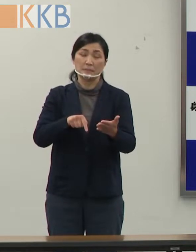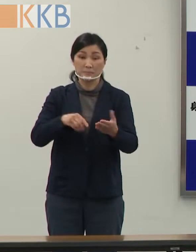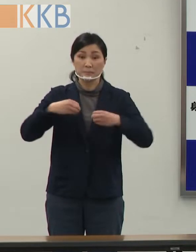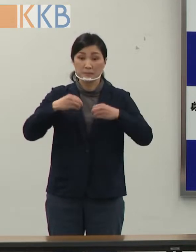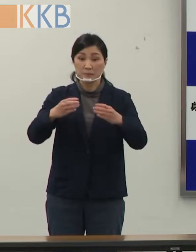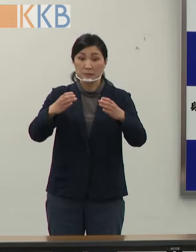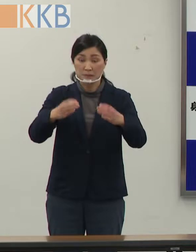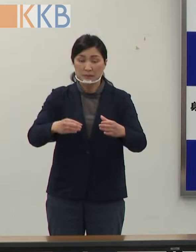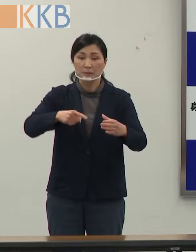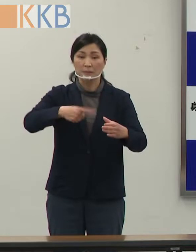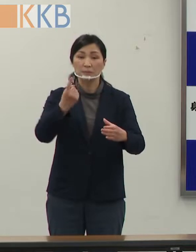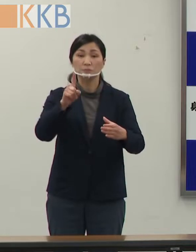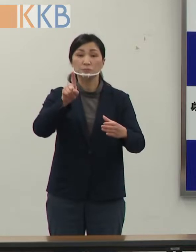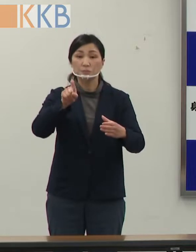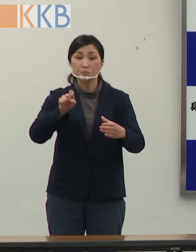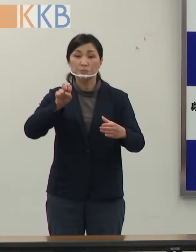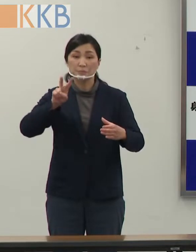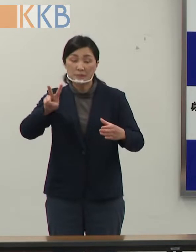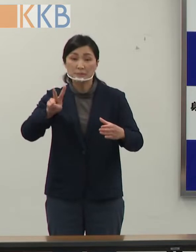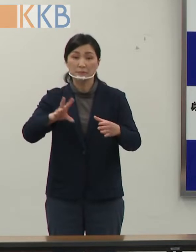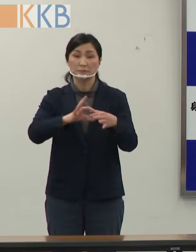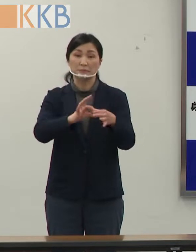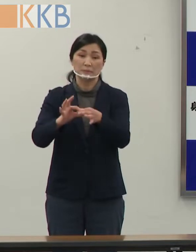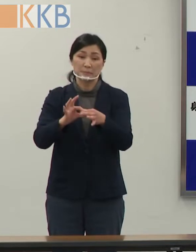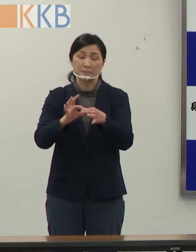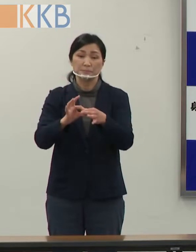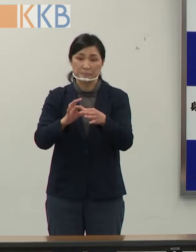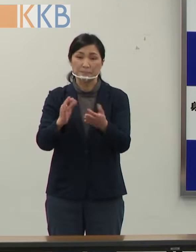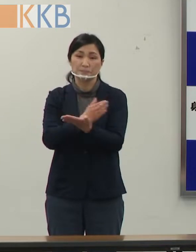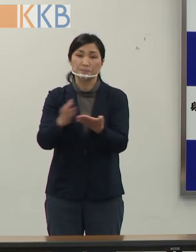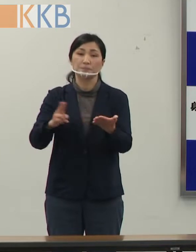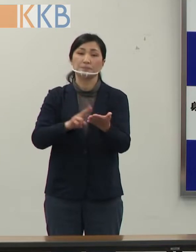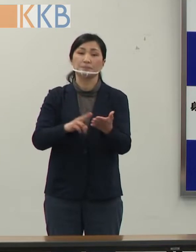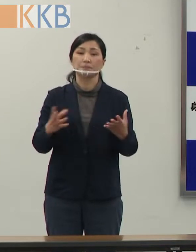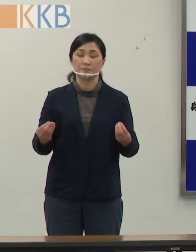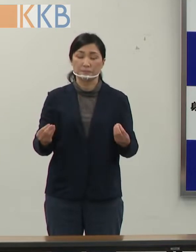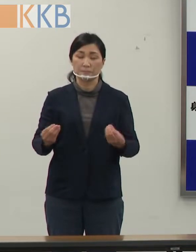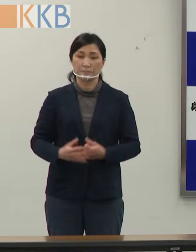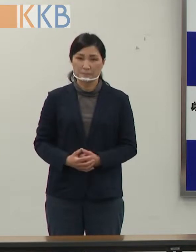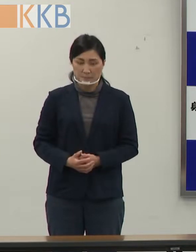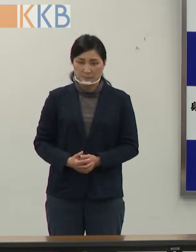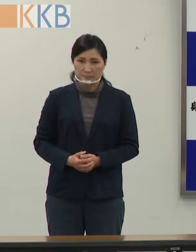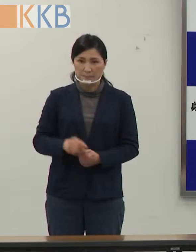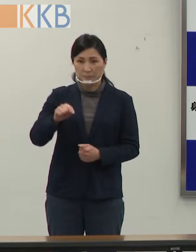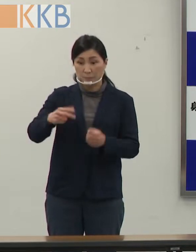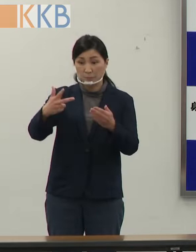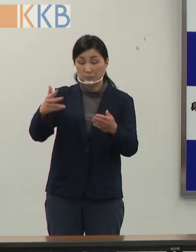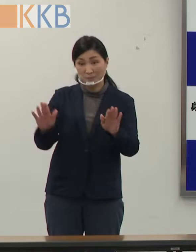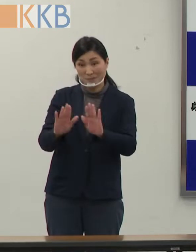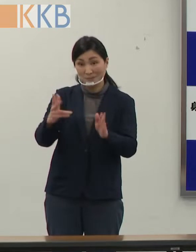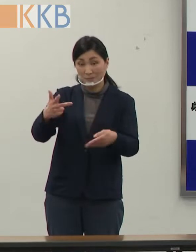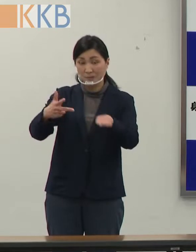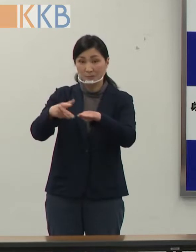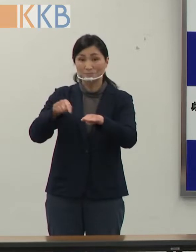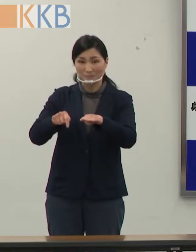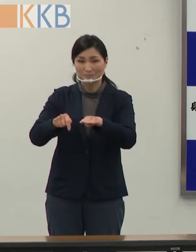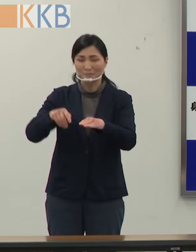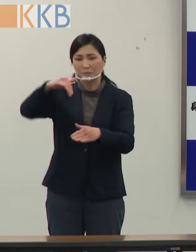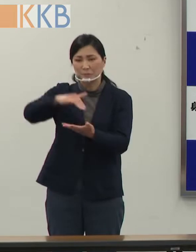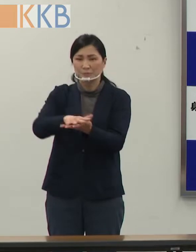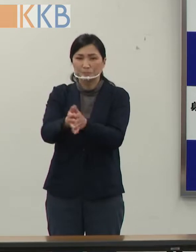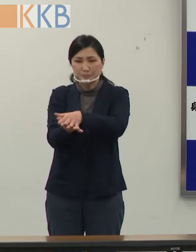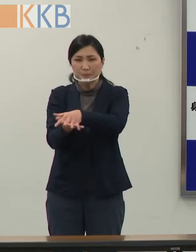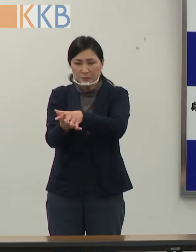ター110に関連として整理することといたしました。当該児童施設では手指消毒や換気を行っていました